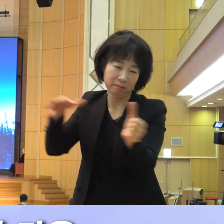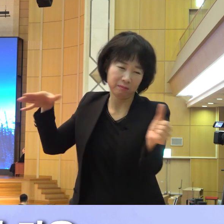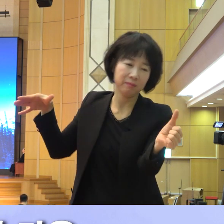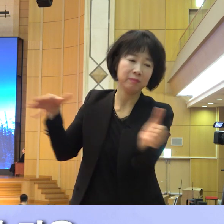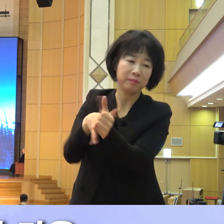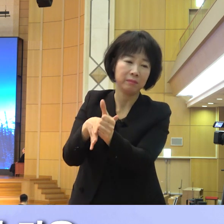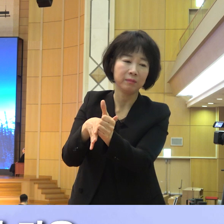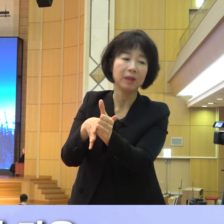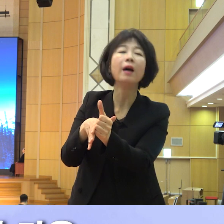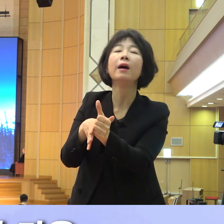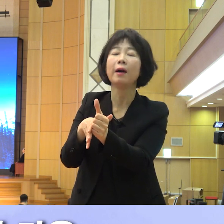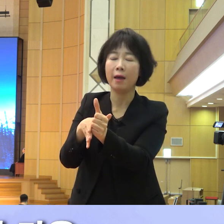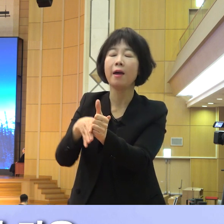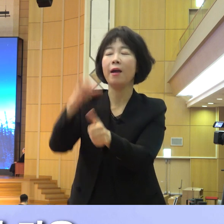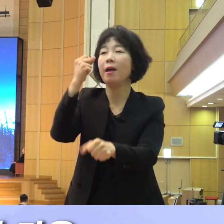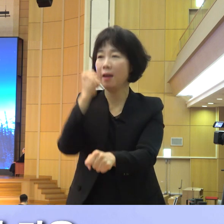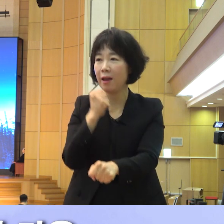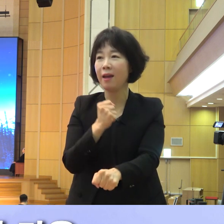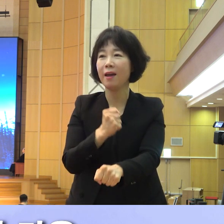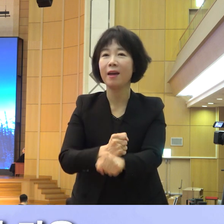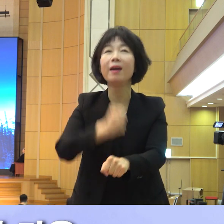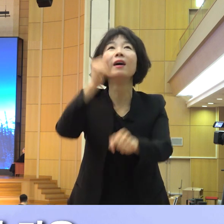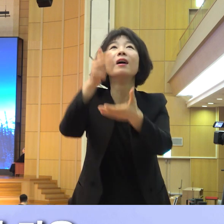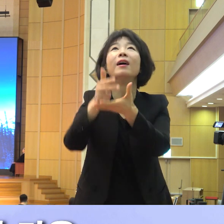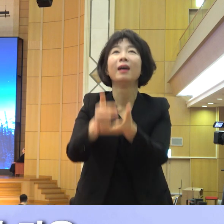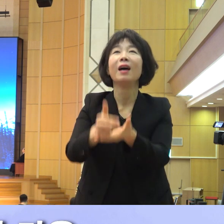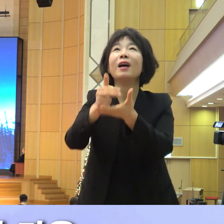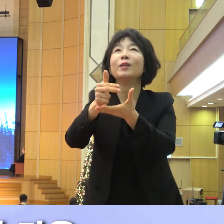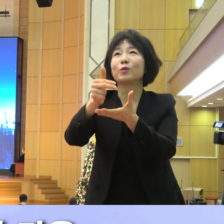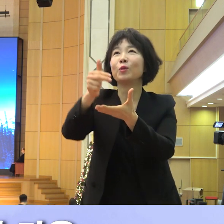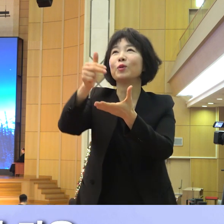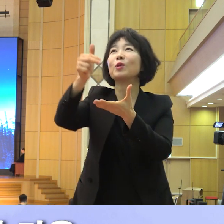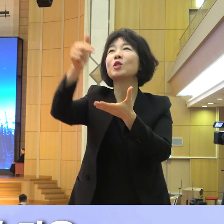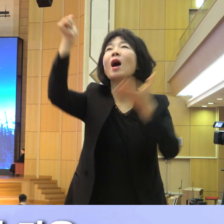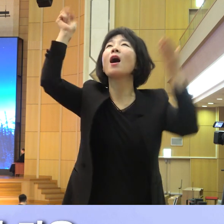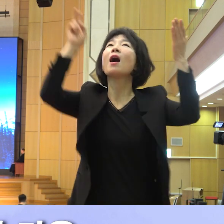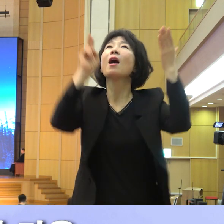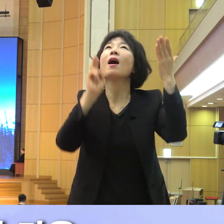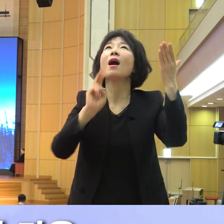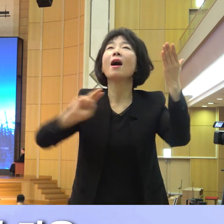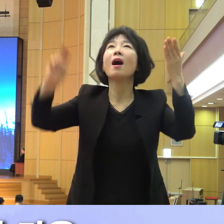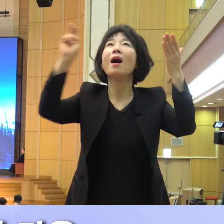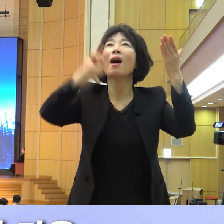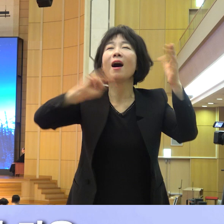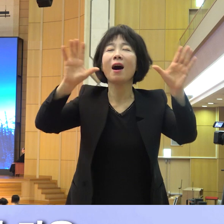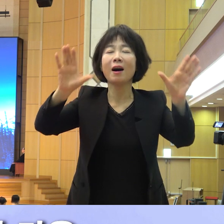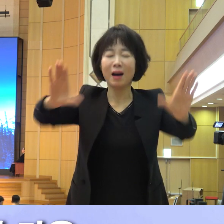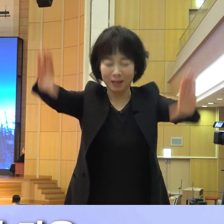넘어뜨리려 하네. 주를 찬양, 주를